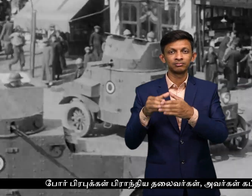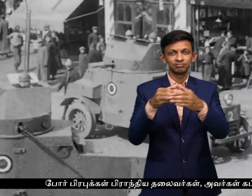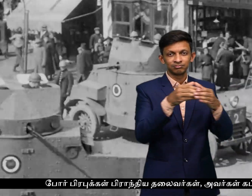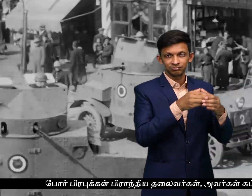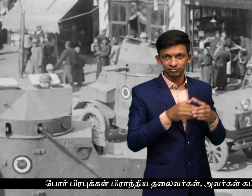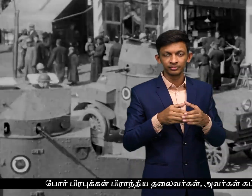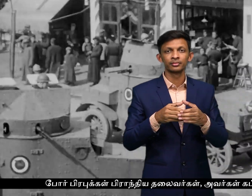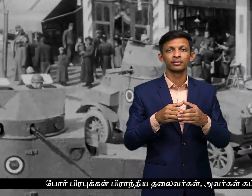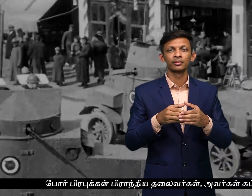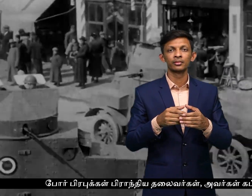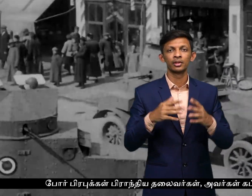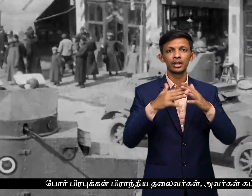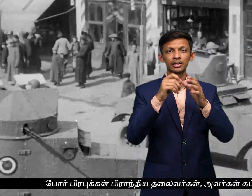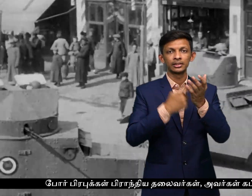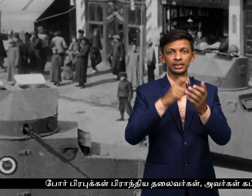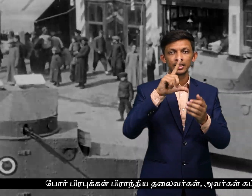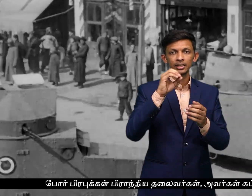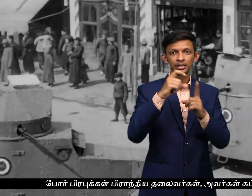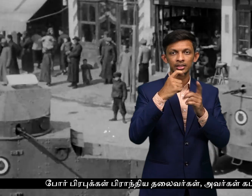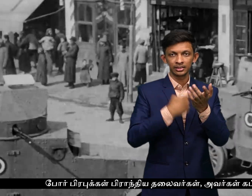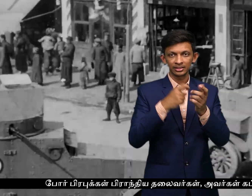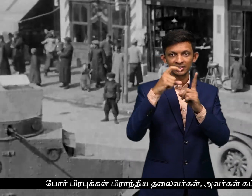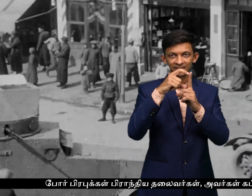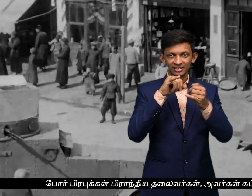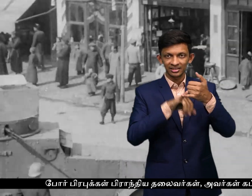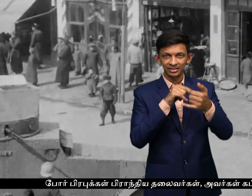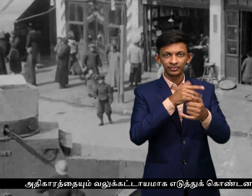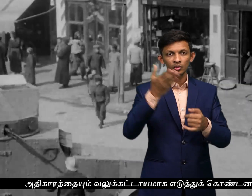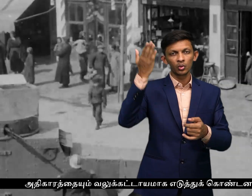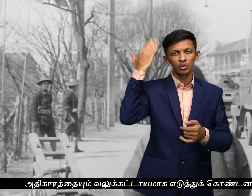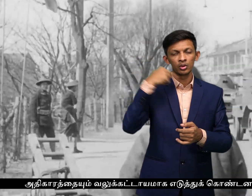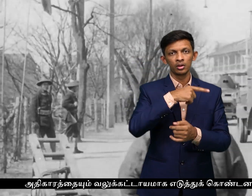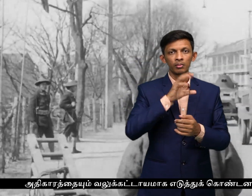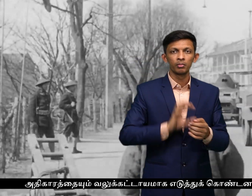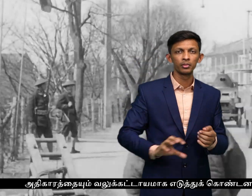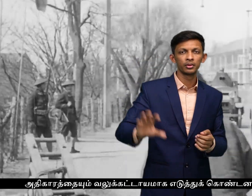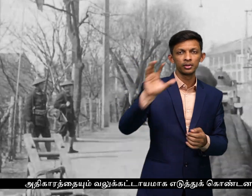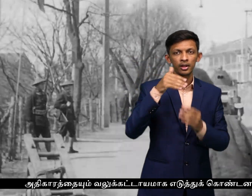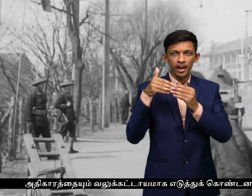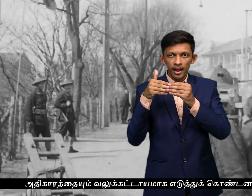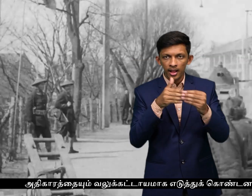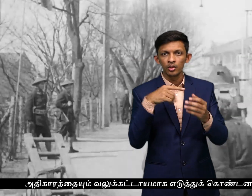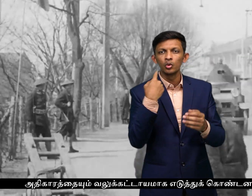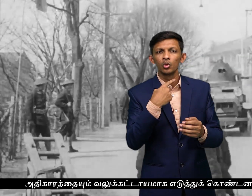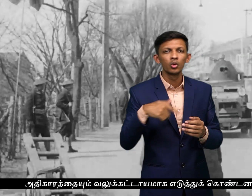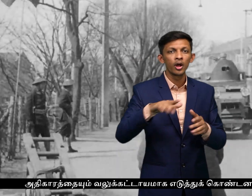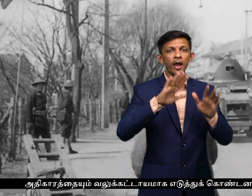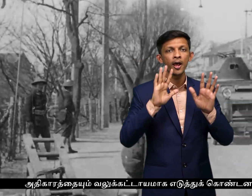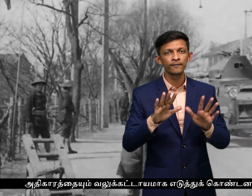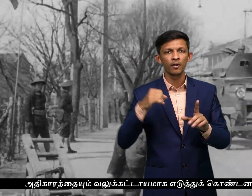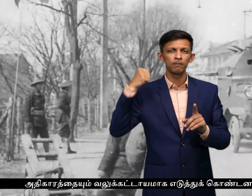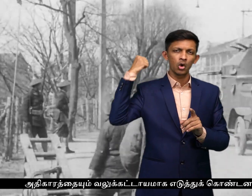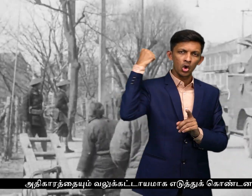போர் பிரபுக்கள், பிராந்திய தலைவர்கள் அவர்கள் கட்டுப்பாட்டையும் அதிகாரத்தையும் வலுக்கட்டாயமாக